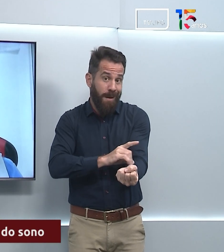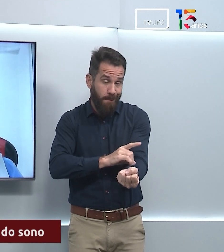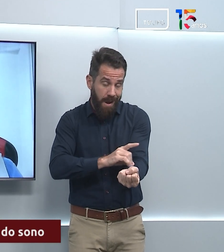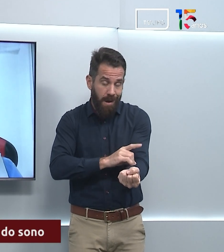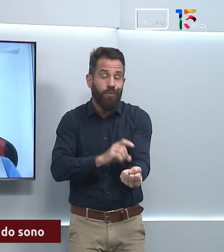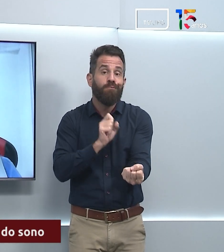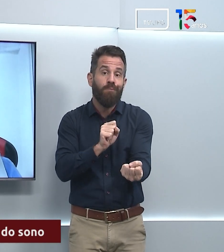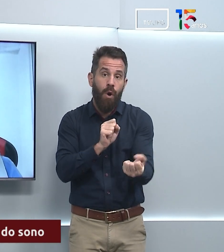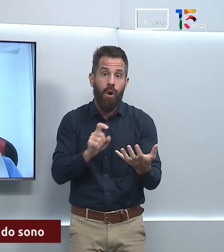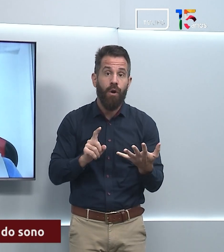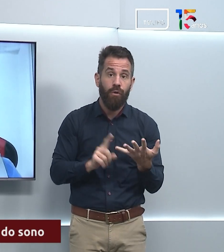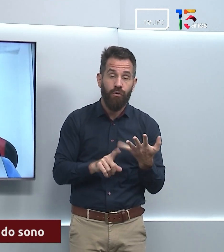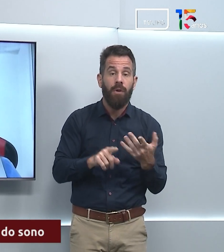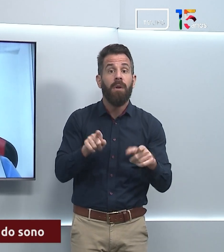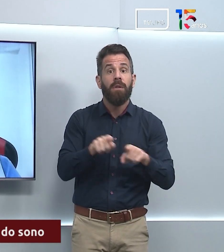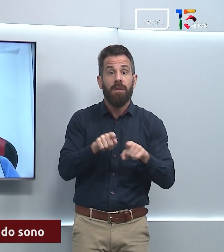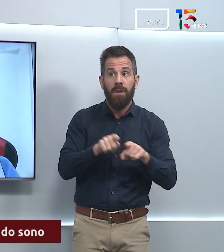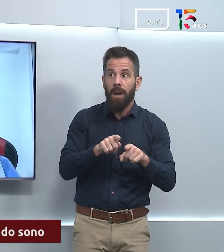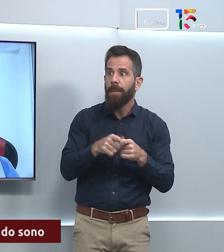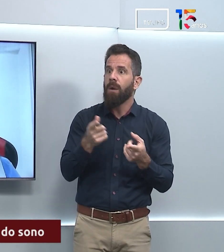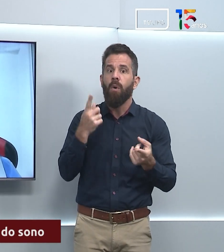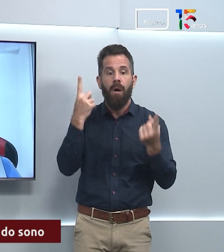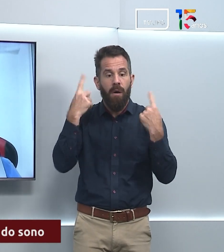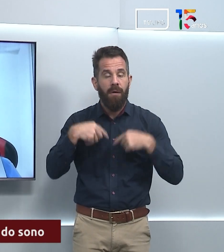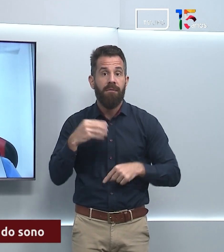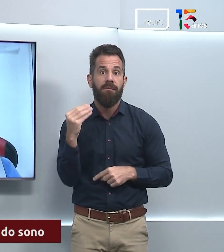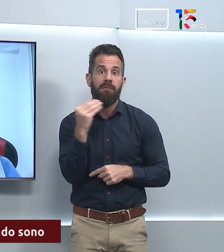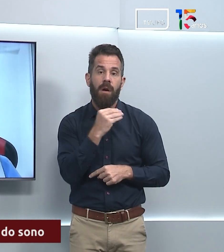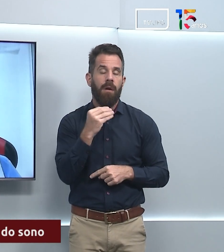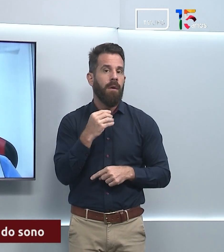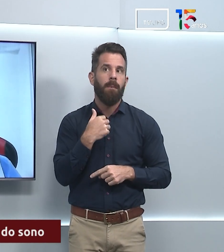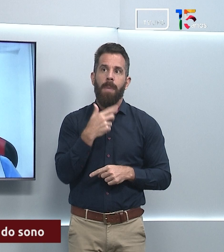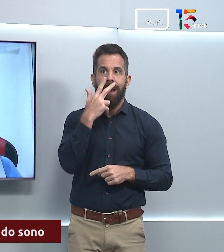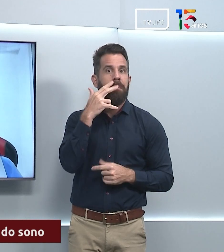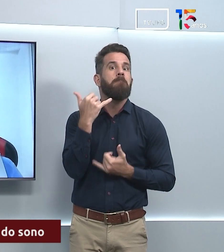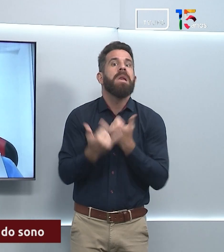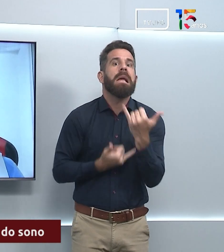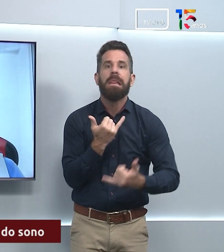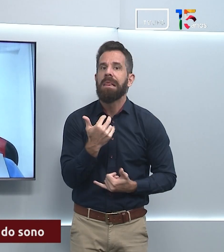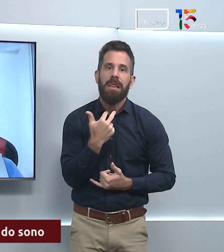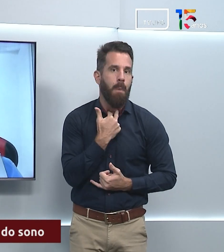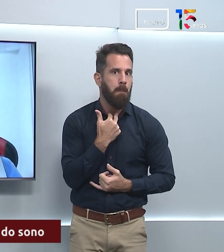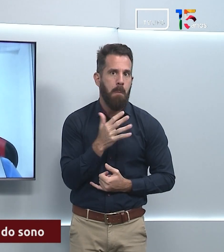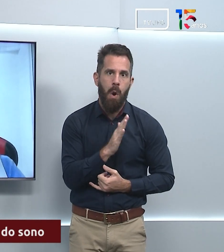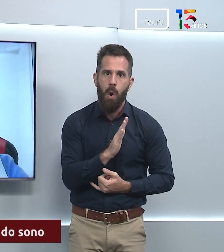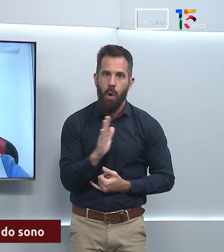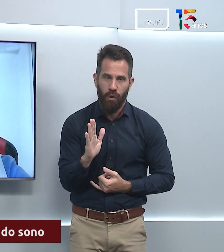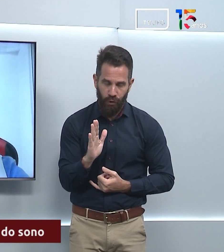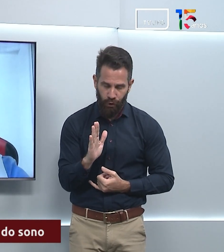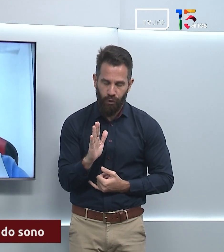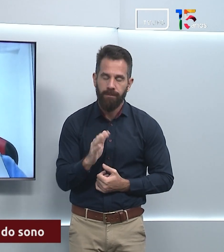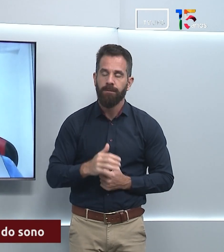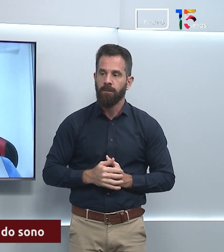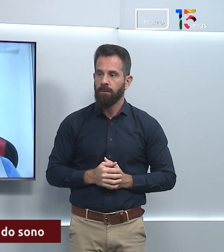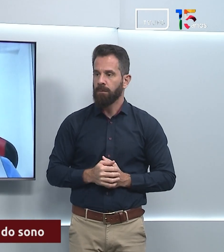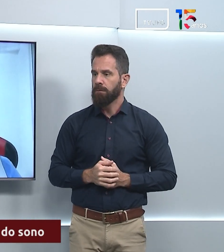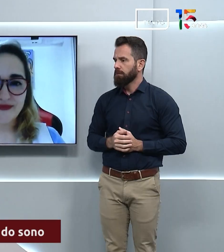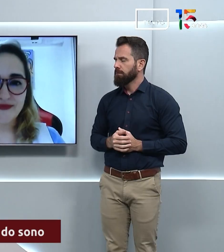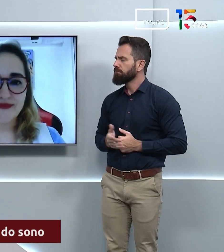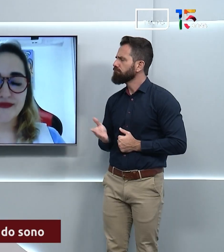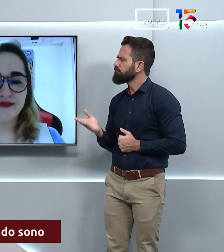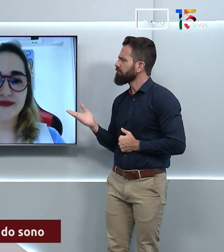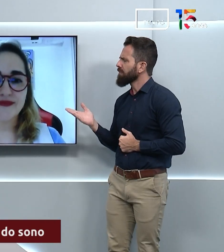é uma brincadeira ficar usando melatonina por sua conta. A senhora falou de influências